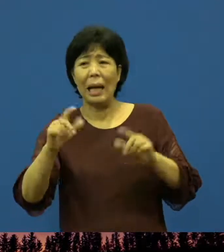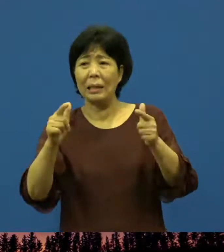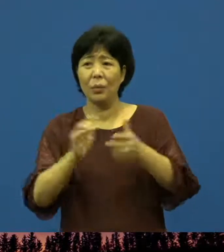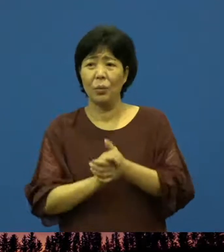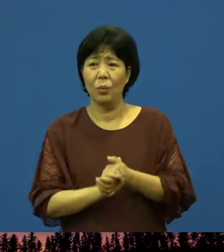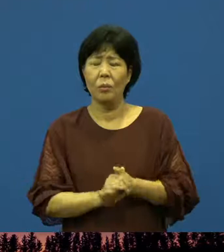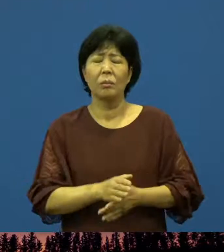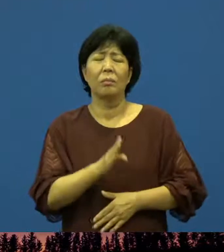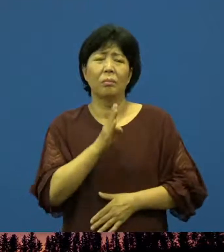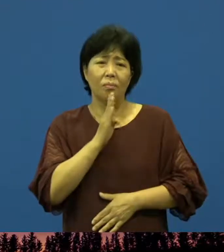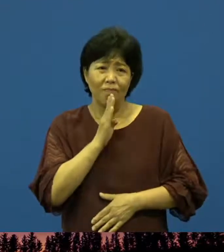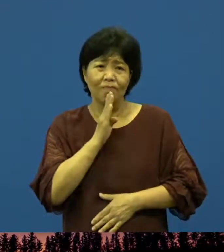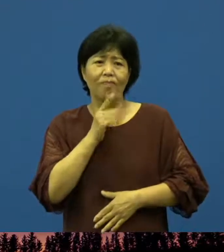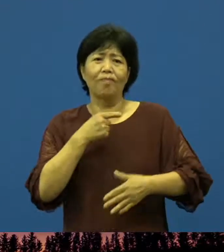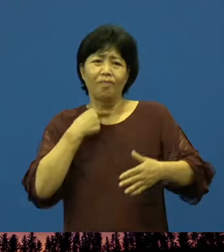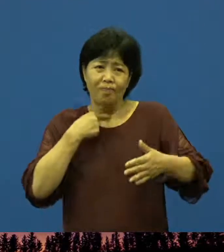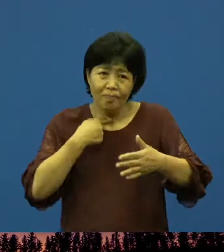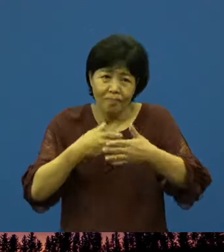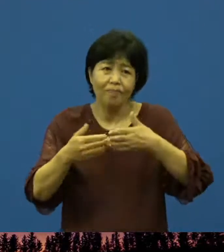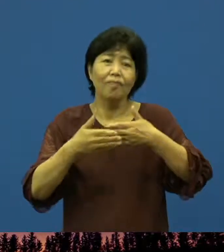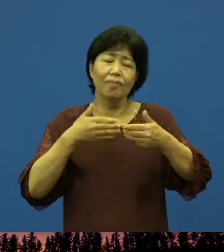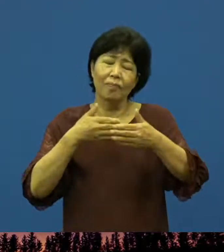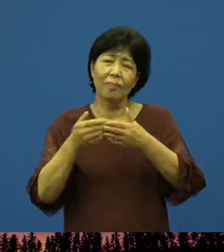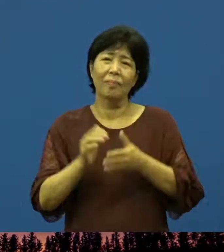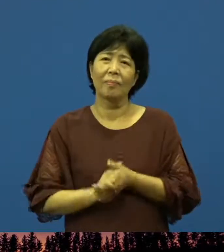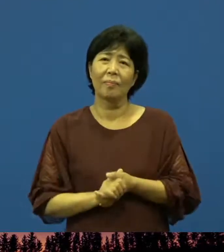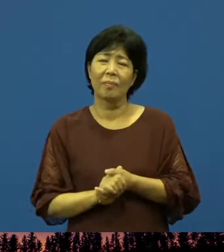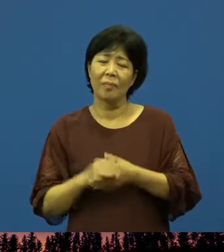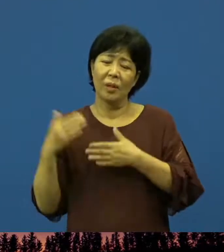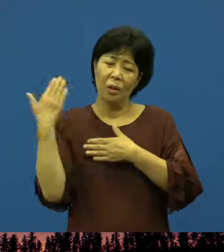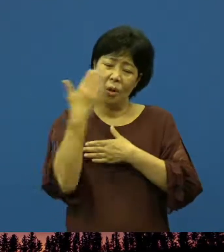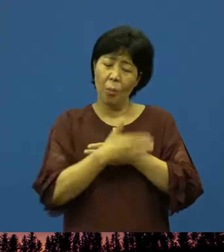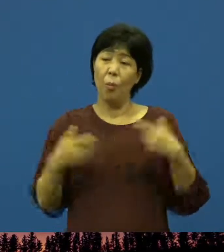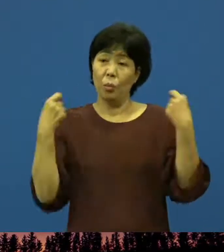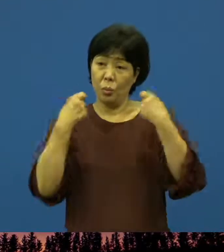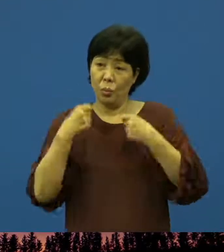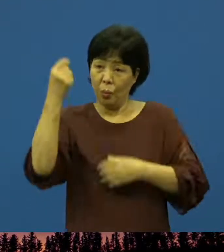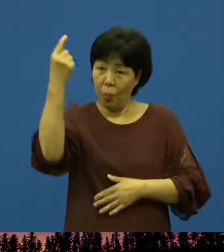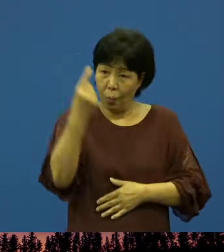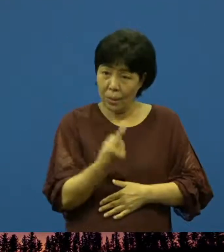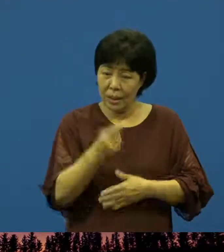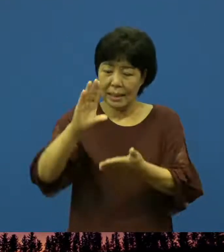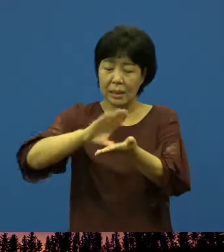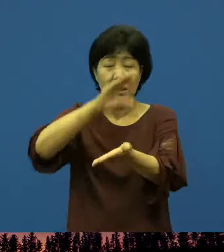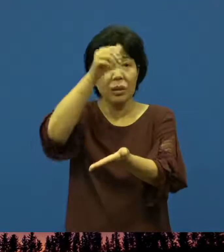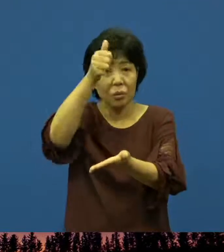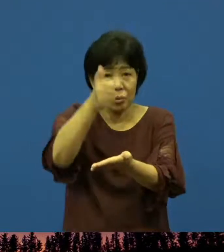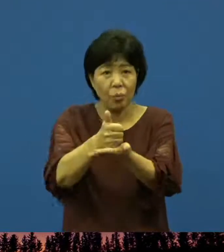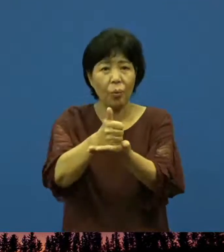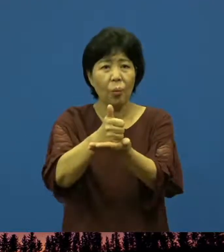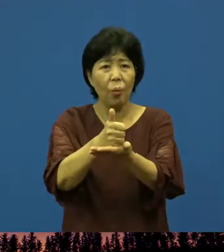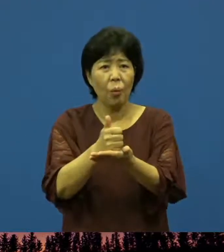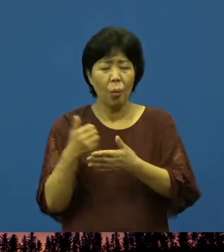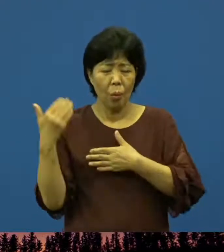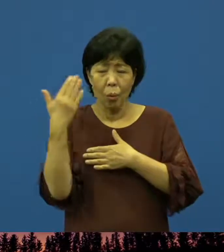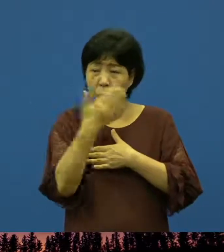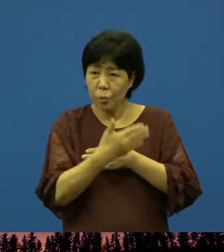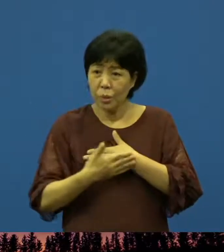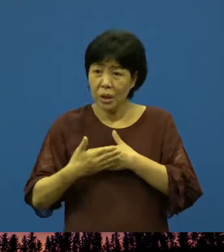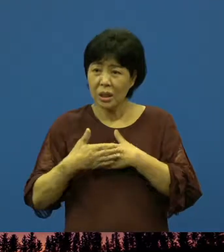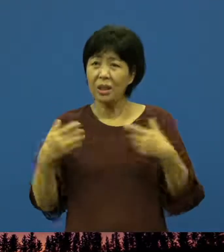자, 그러므로 요한이 강조하는 것은 육체로 오신 그리스도예요. 육체로 오신 그리스도, 몸으로 오신